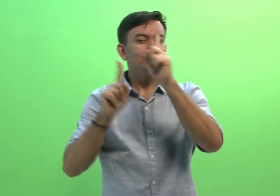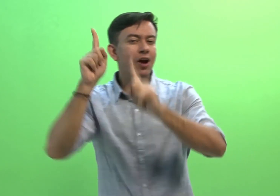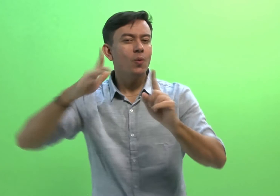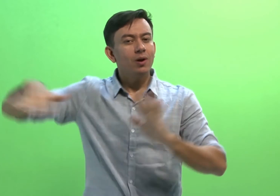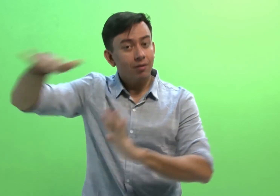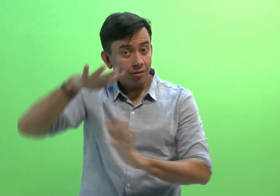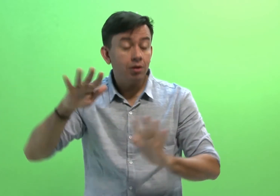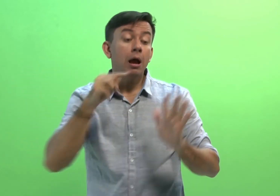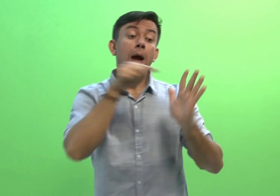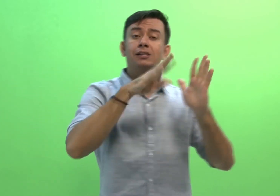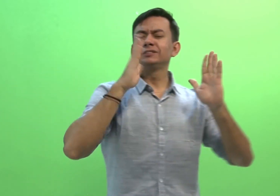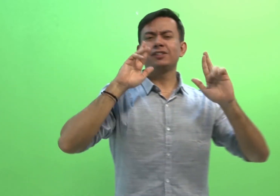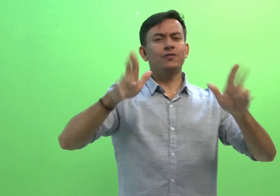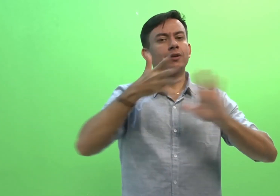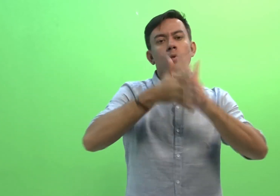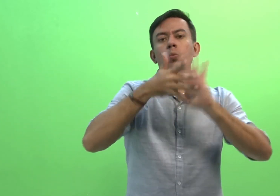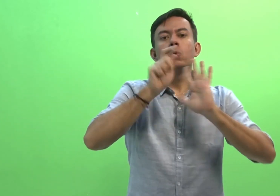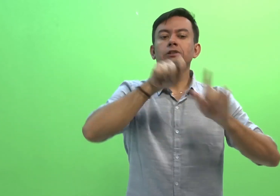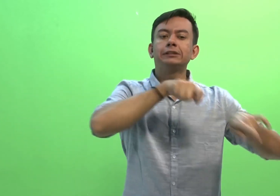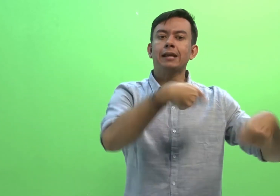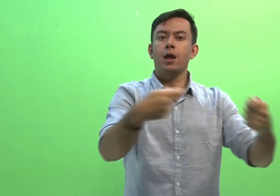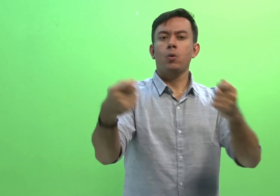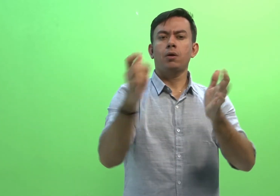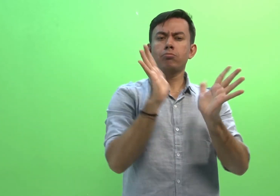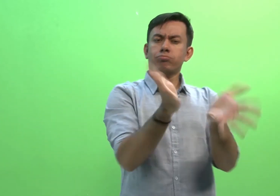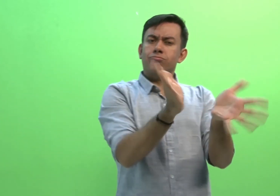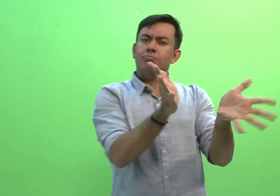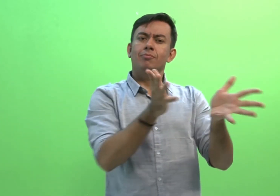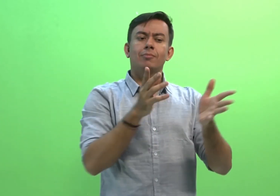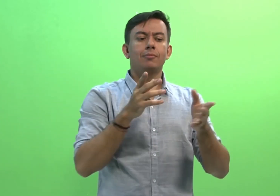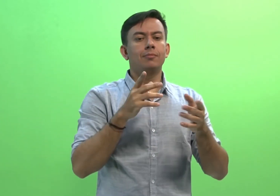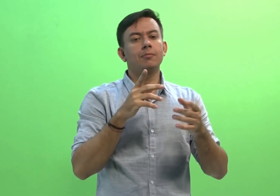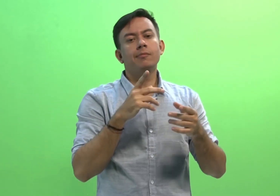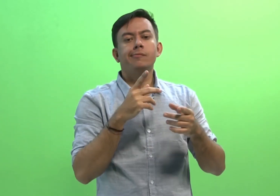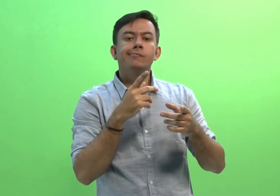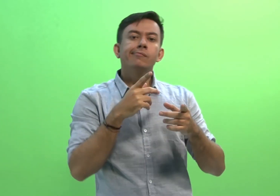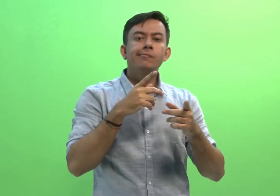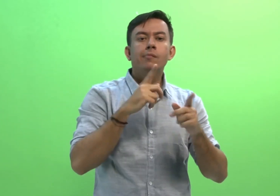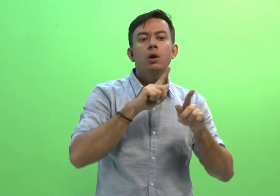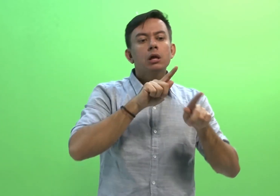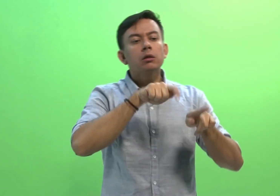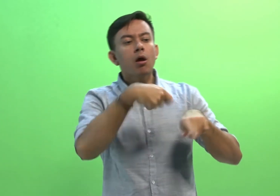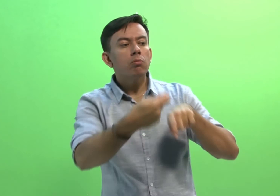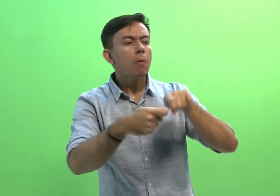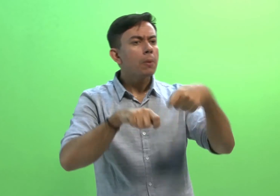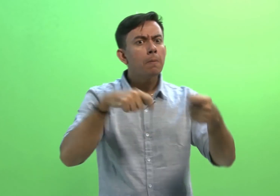tchau. Língua de sinais não é assim. Língua de sinais tem seus sinais próprios.